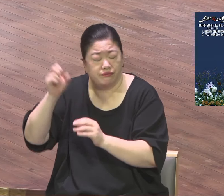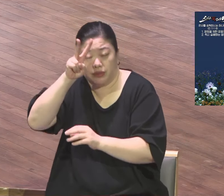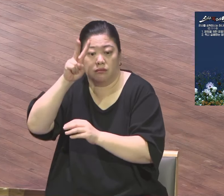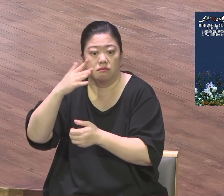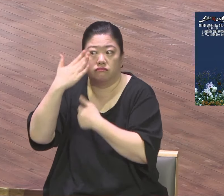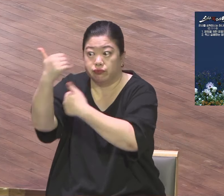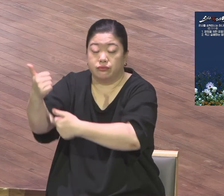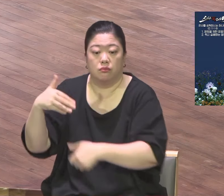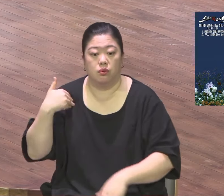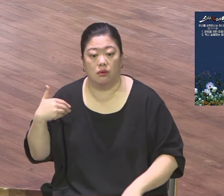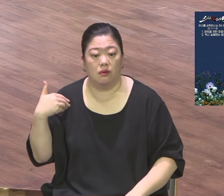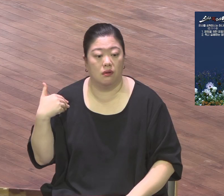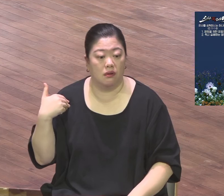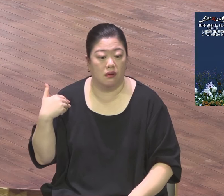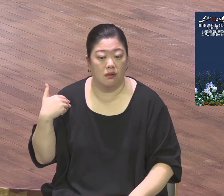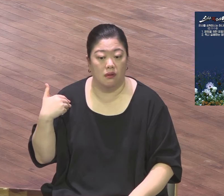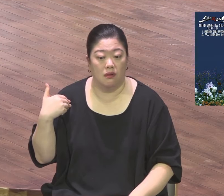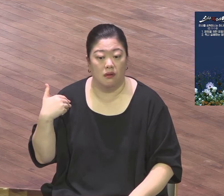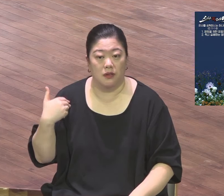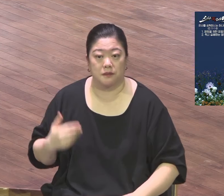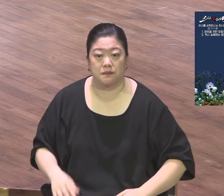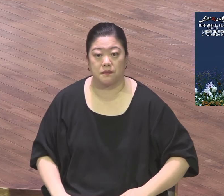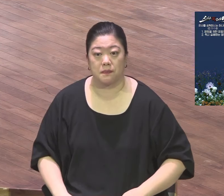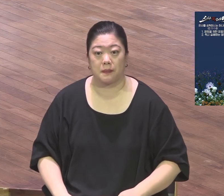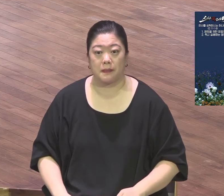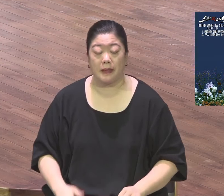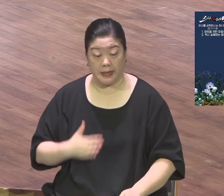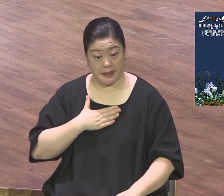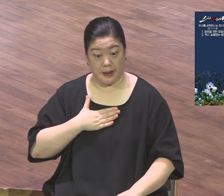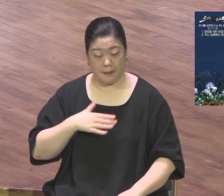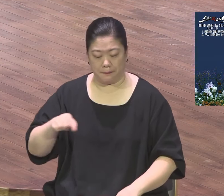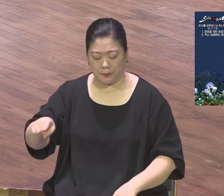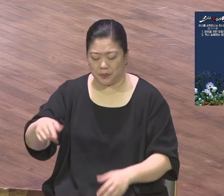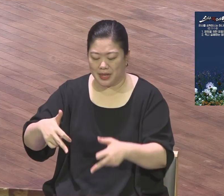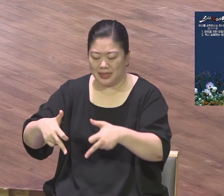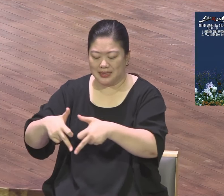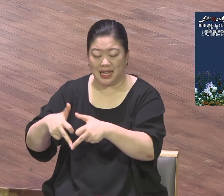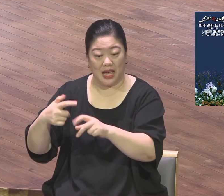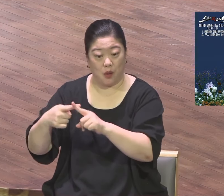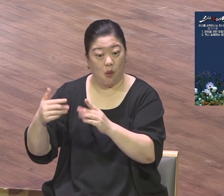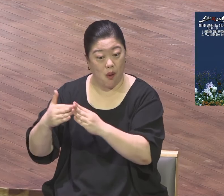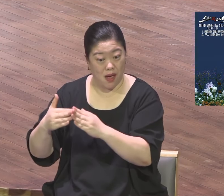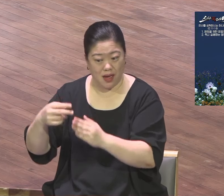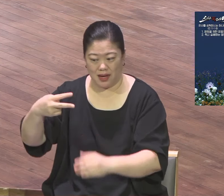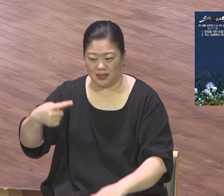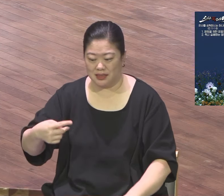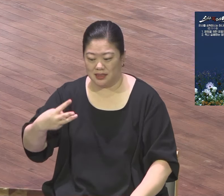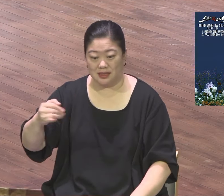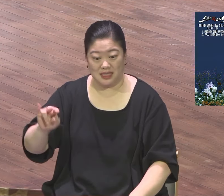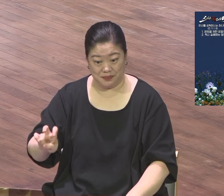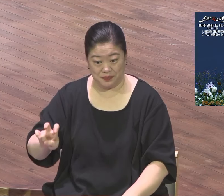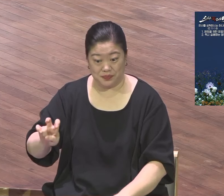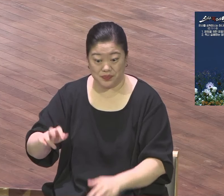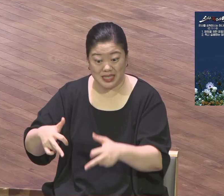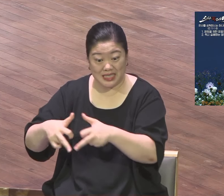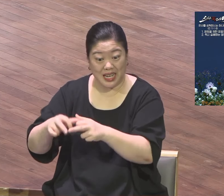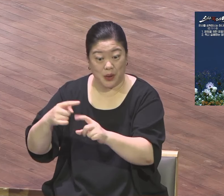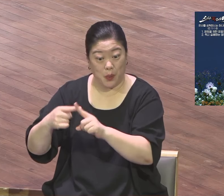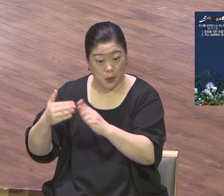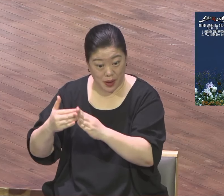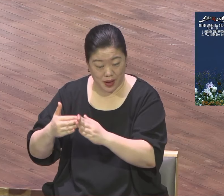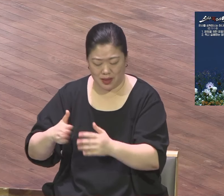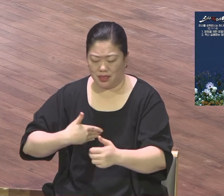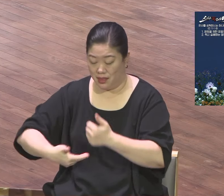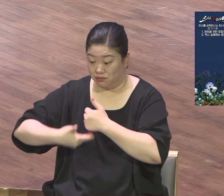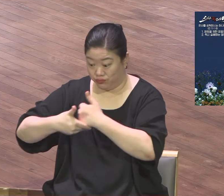몰라요. 내가 우리 드림교회 다음 주일날 이제 초청 캠프 하는데